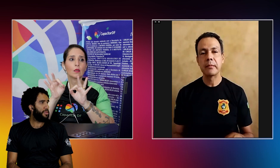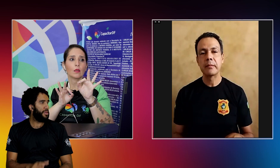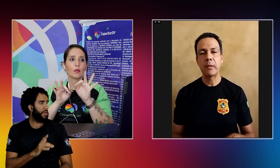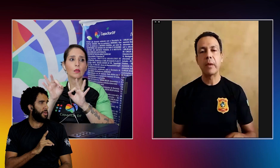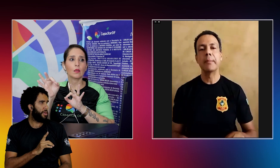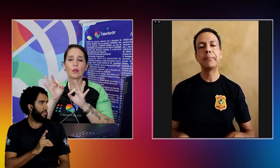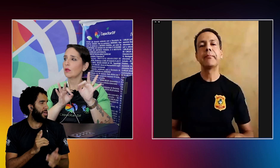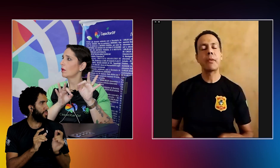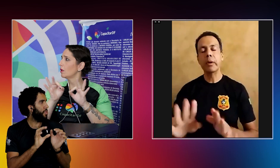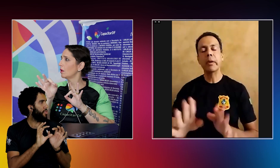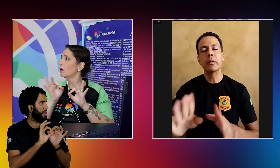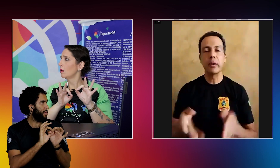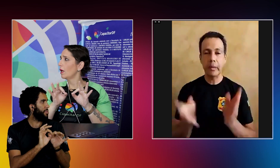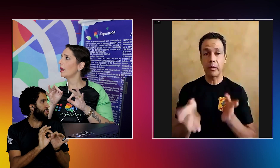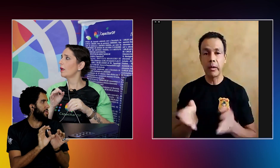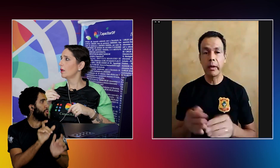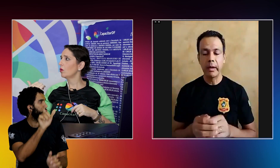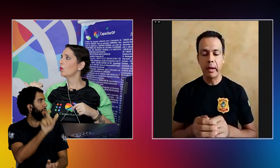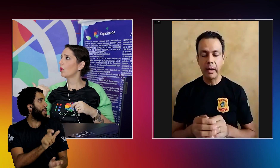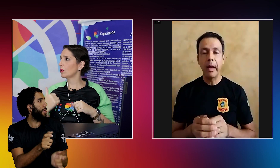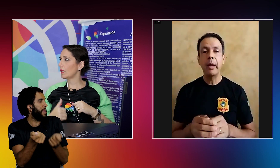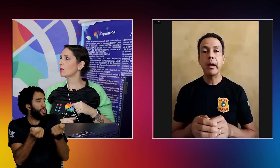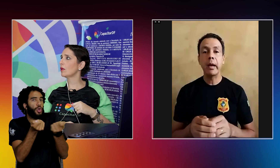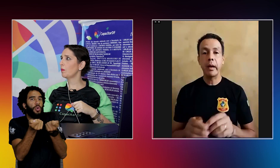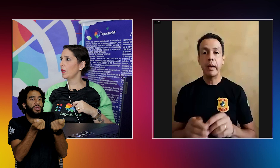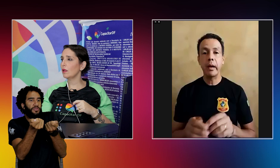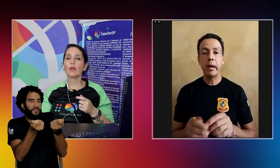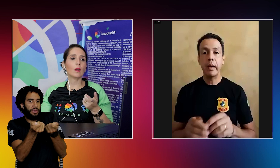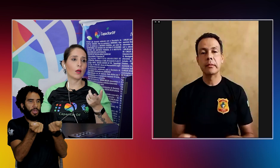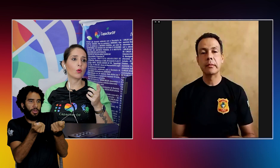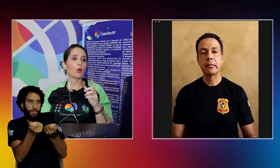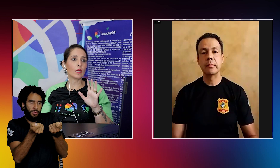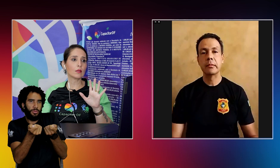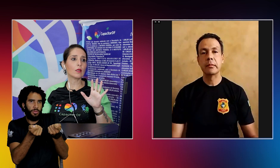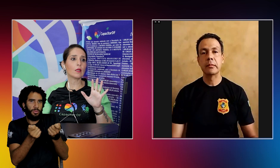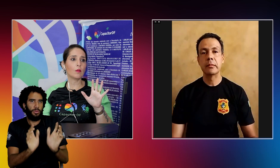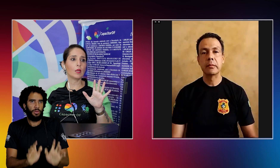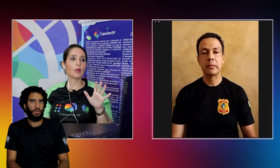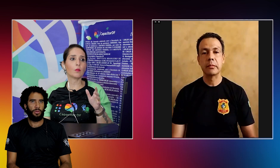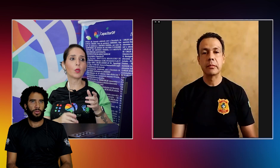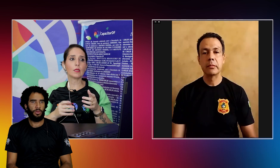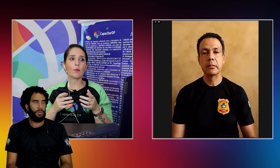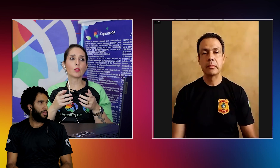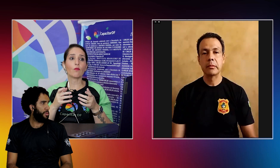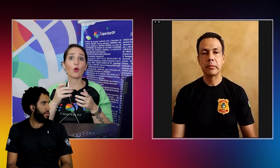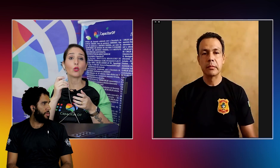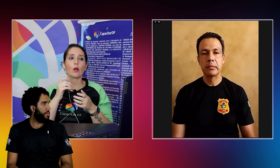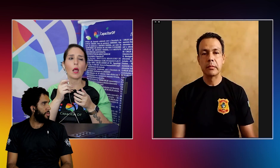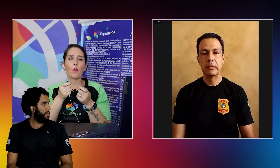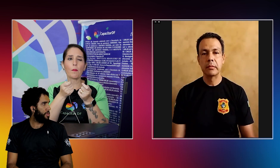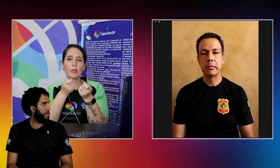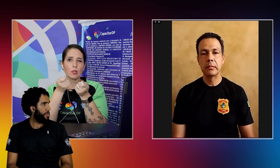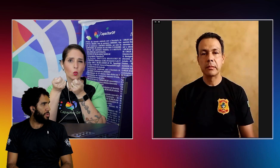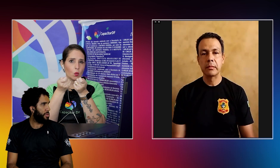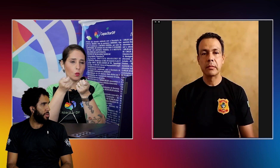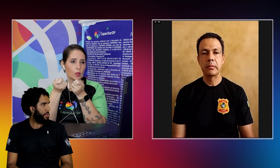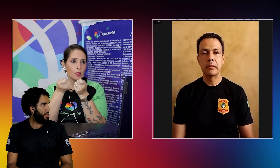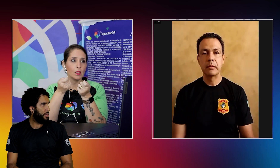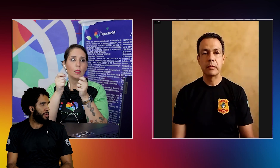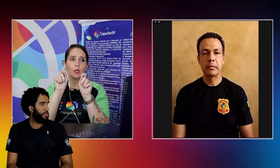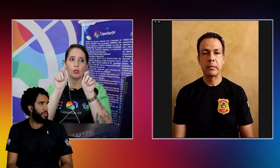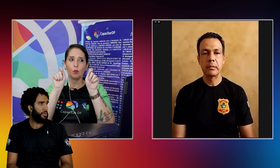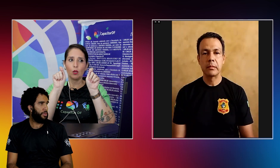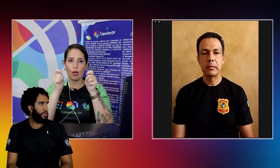Tem também aqui, mas no contexto. Assim, O contexto determina. Por exemplo, se eu vou controlar uma